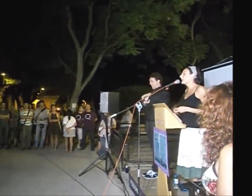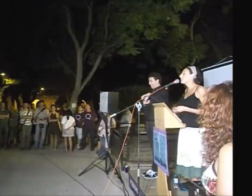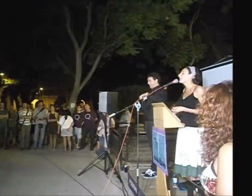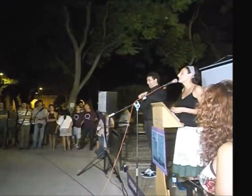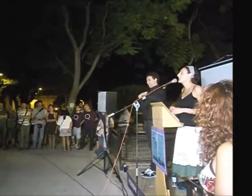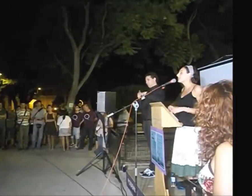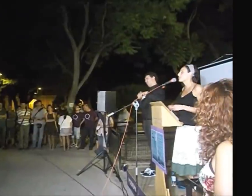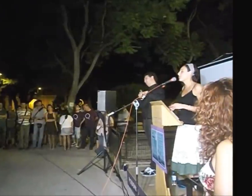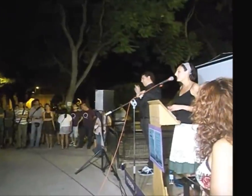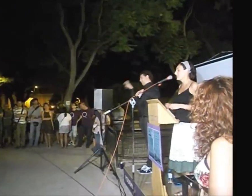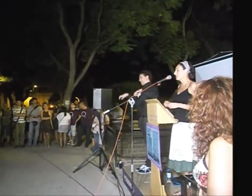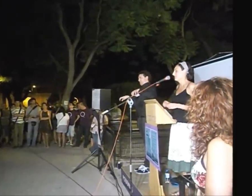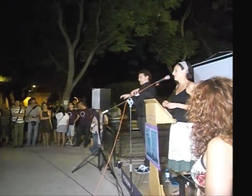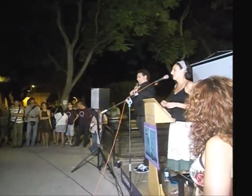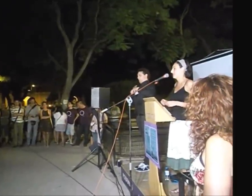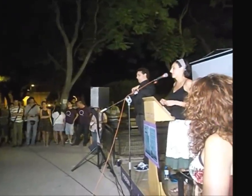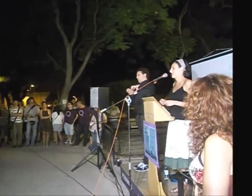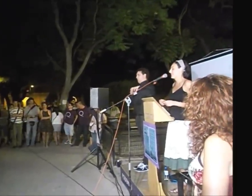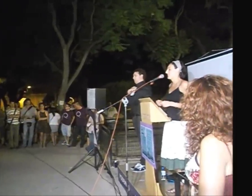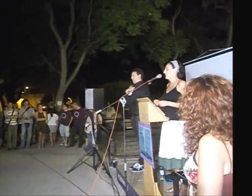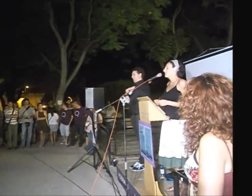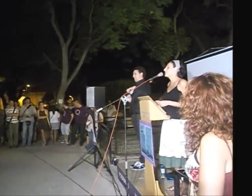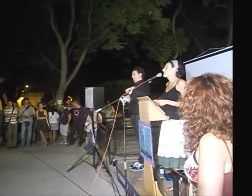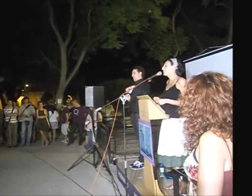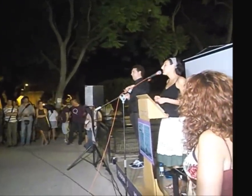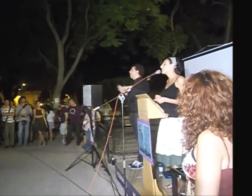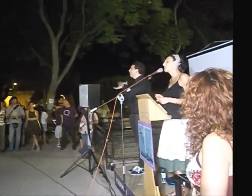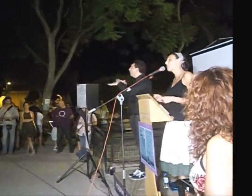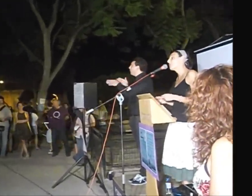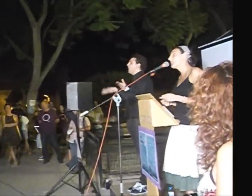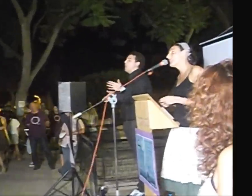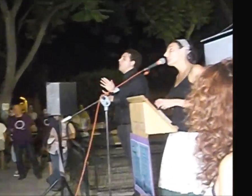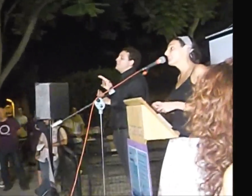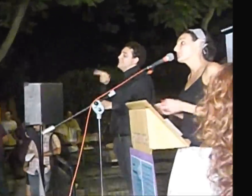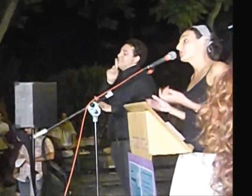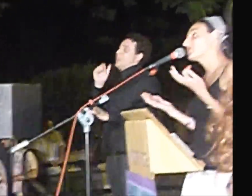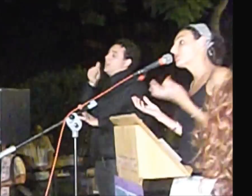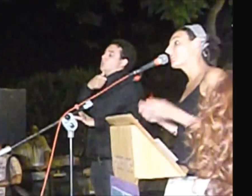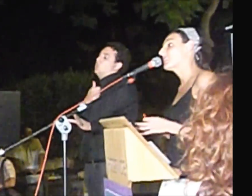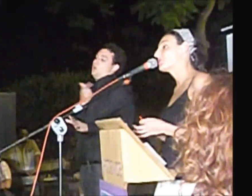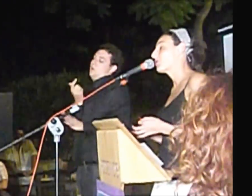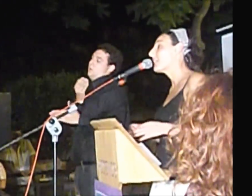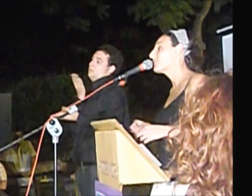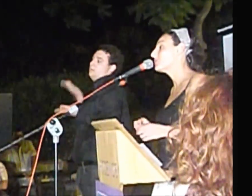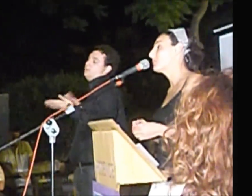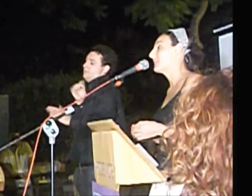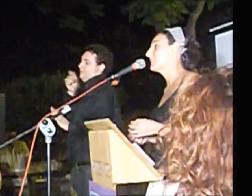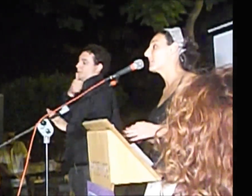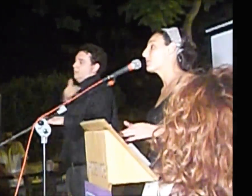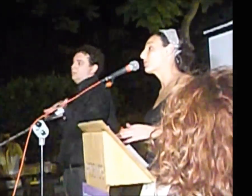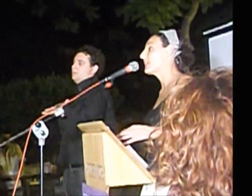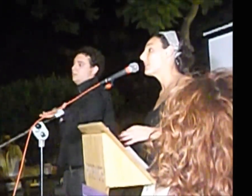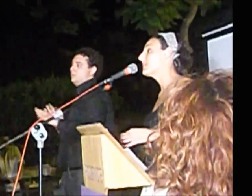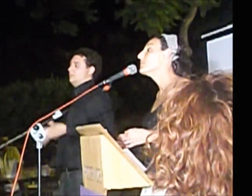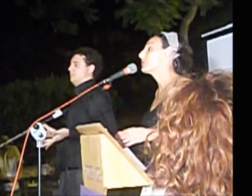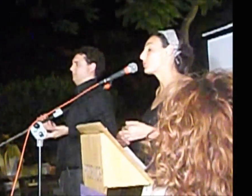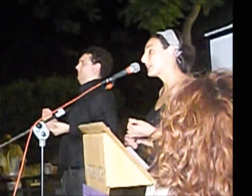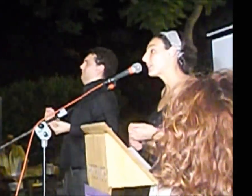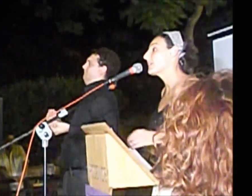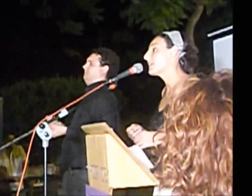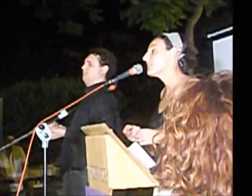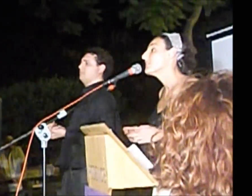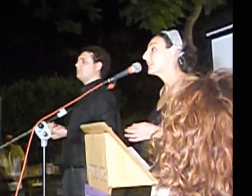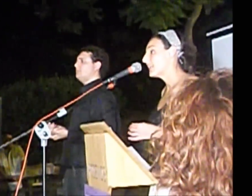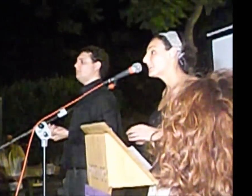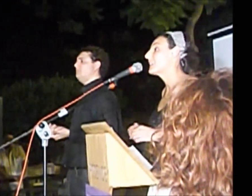y le dijeron que era secreto de sumario. Entonces, como ella no quiso acompañar a estos soldados para ser deportada, pues